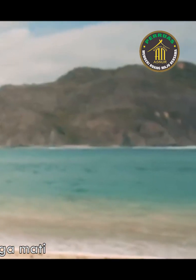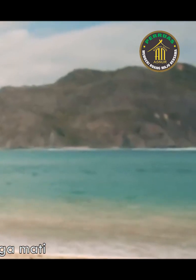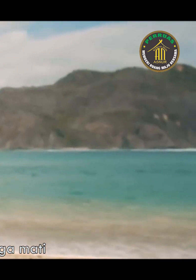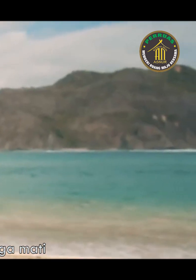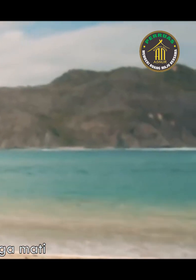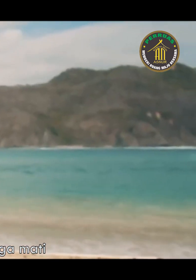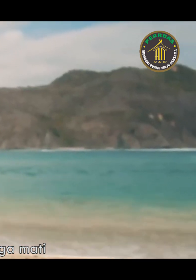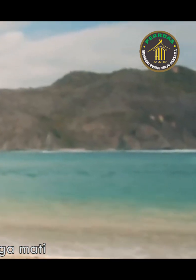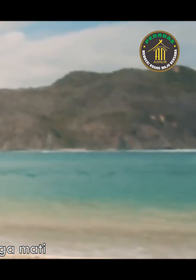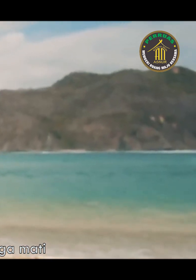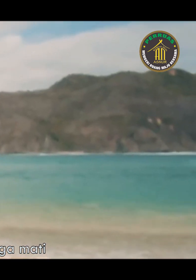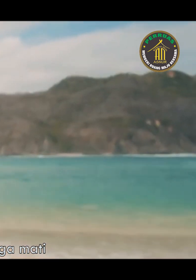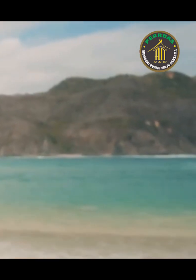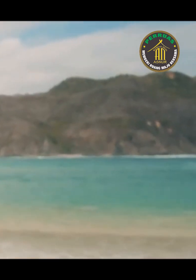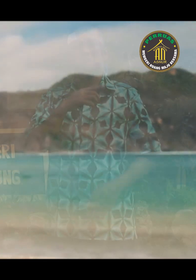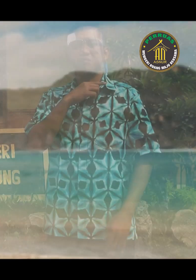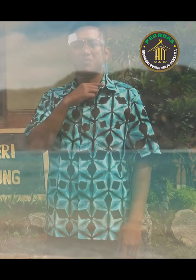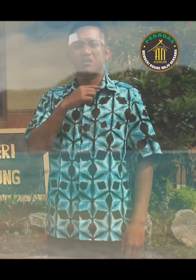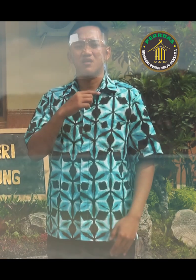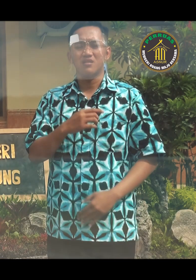harga mati.